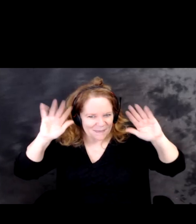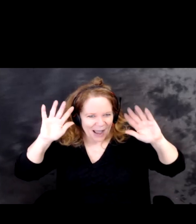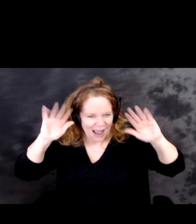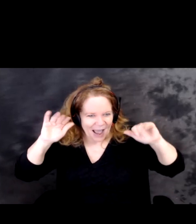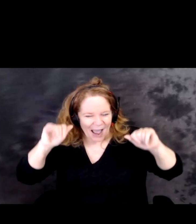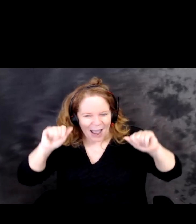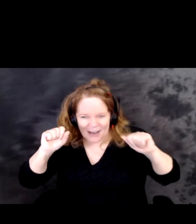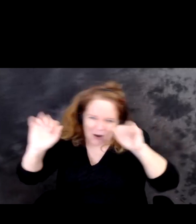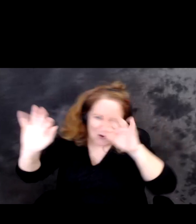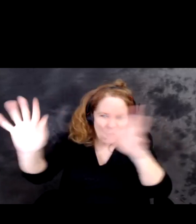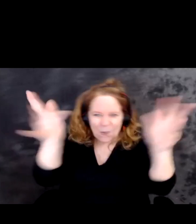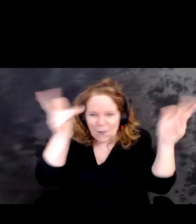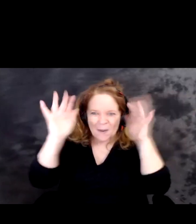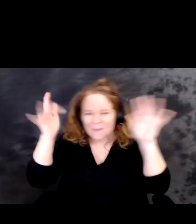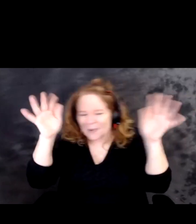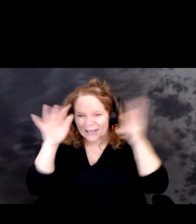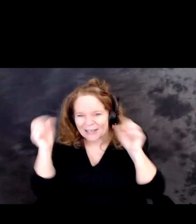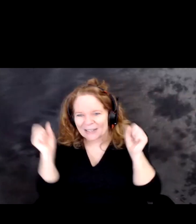¡Adiós!